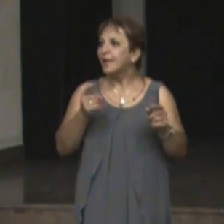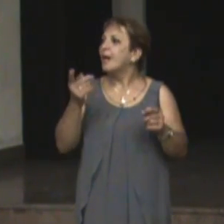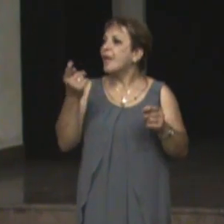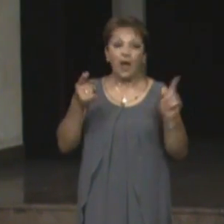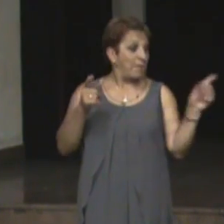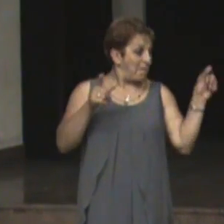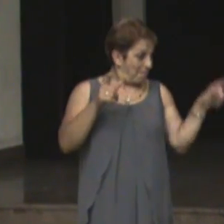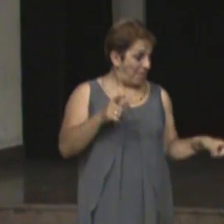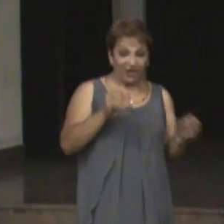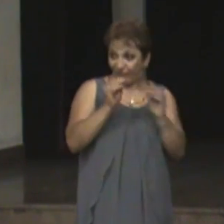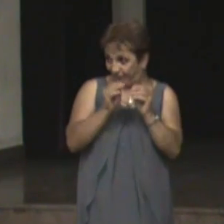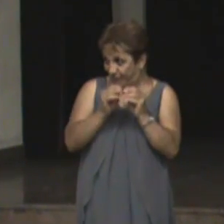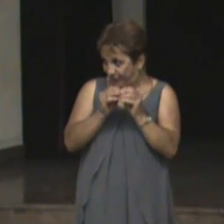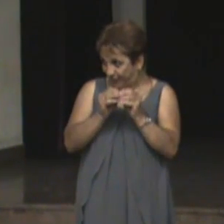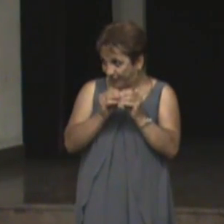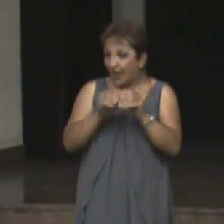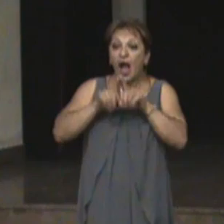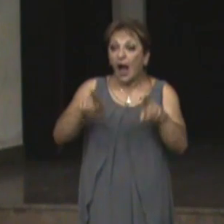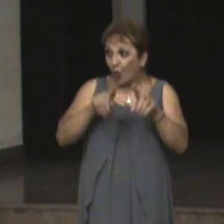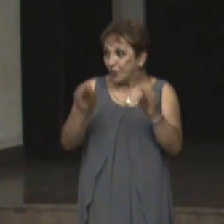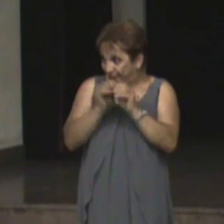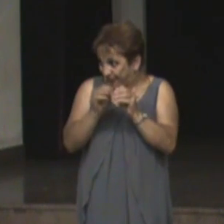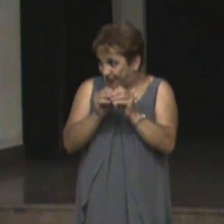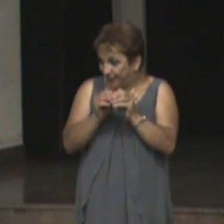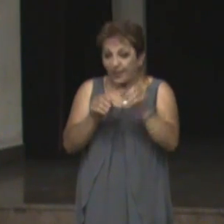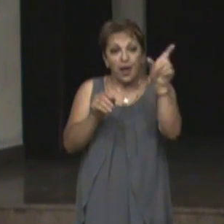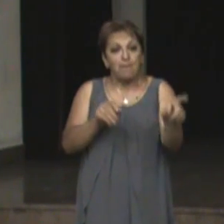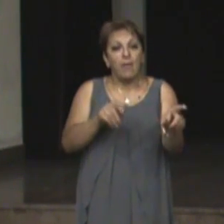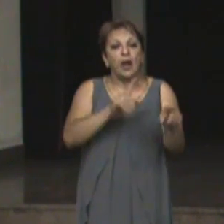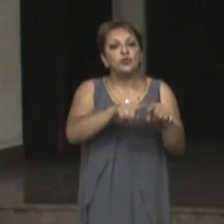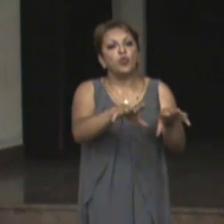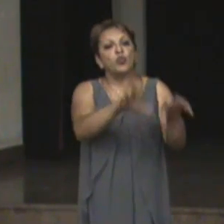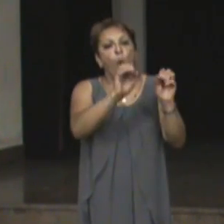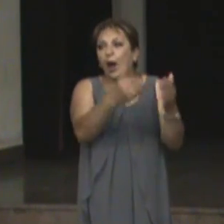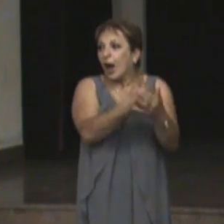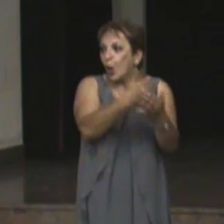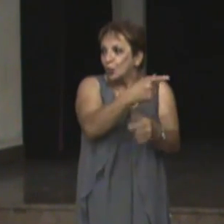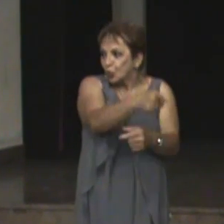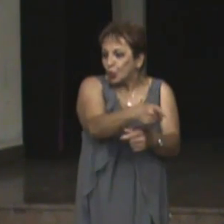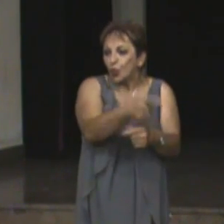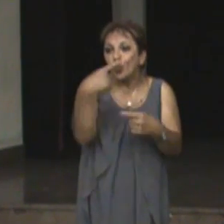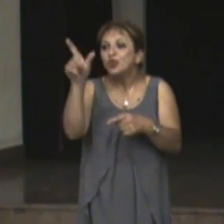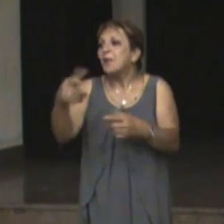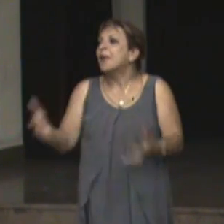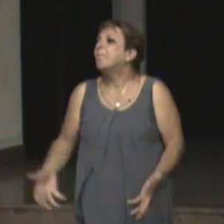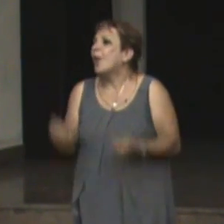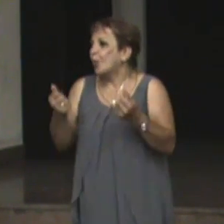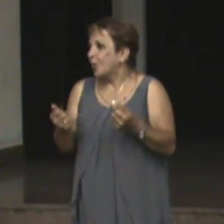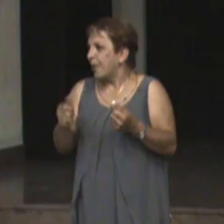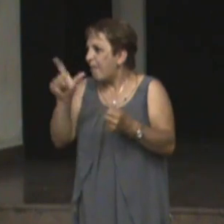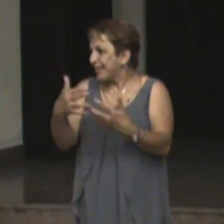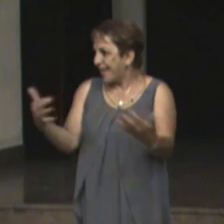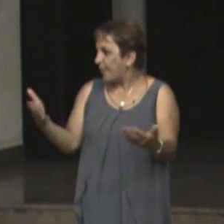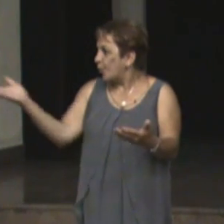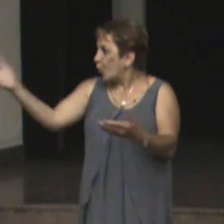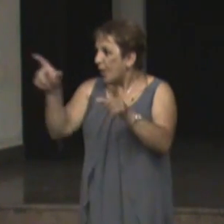Իրականում, տեսեք, նույն բանը մարդու համար իրապես կարող է լինել կրկնություն, բայց մեկ ուրիշի համար կարող է կրկնության հույս լինել,